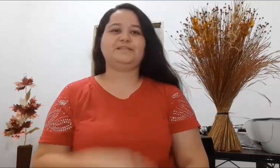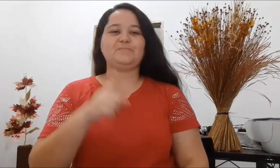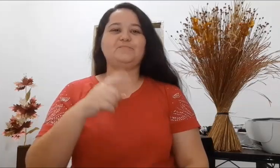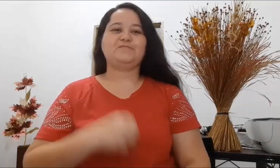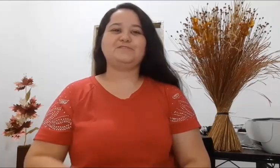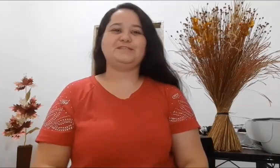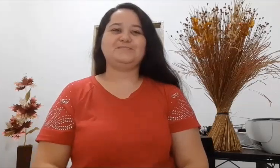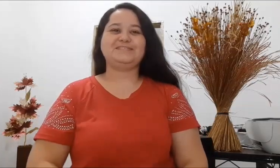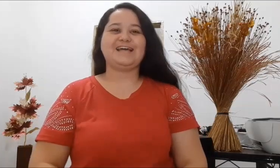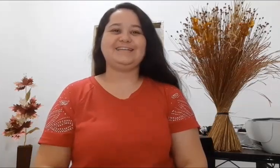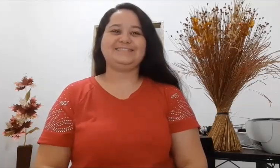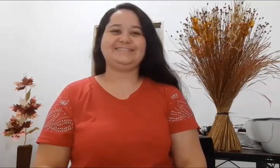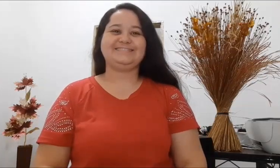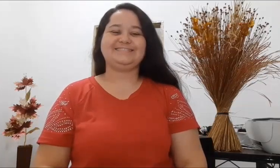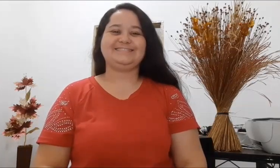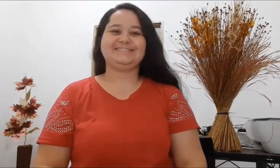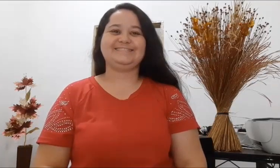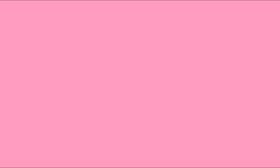Tempo para vocês pensarem.